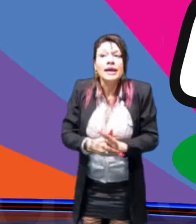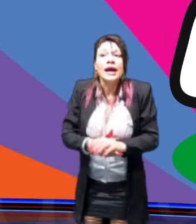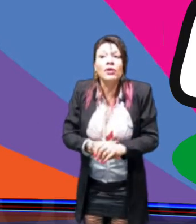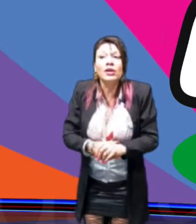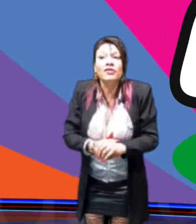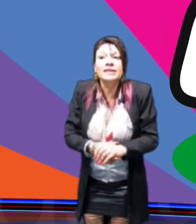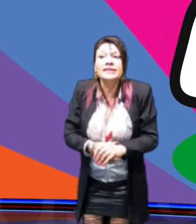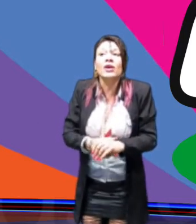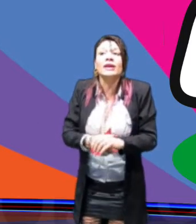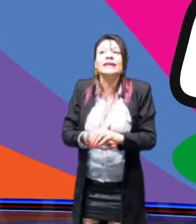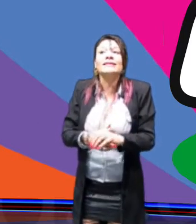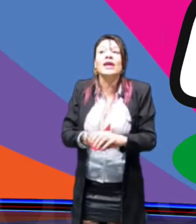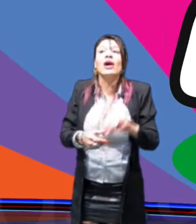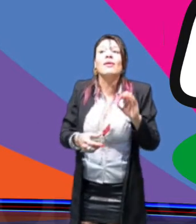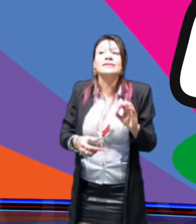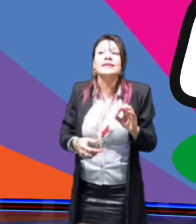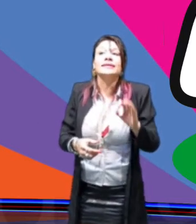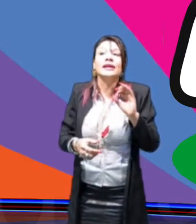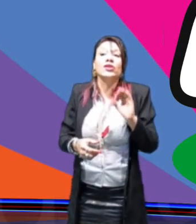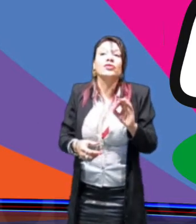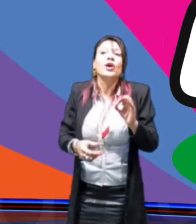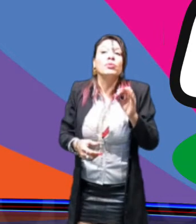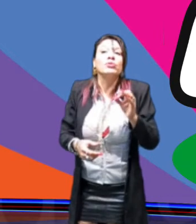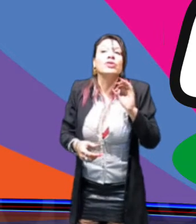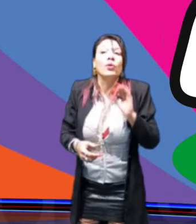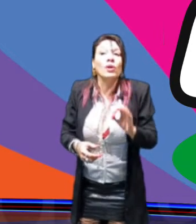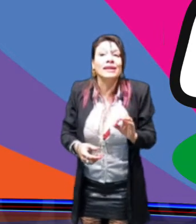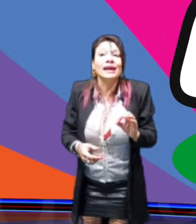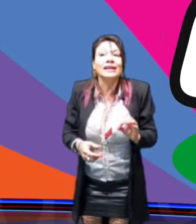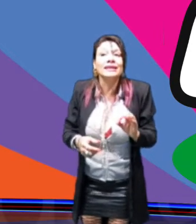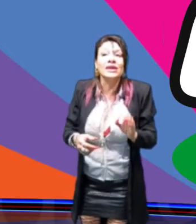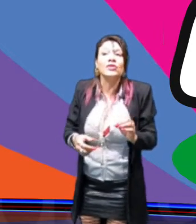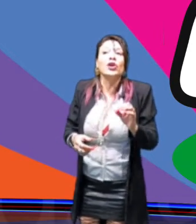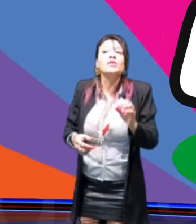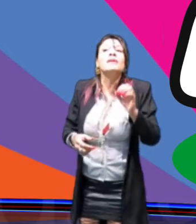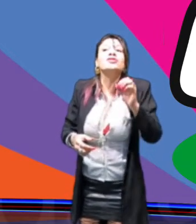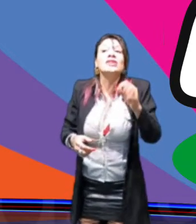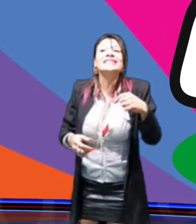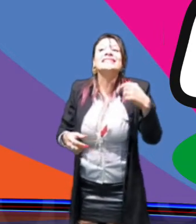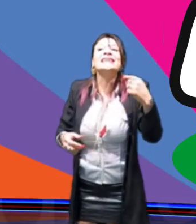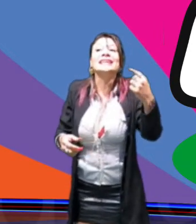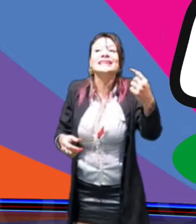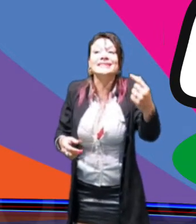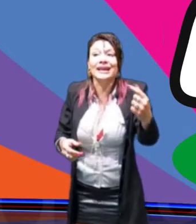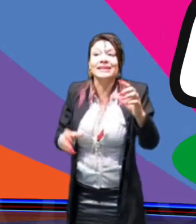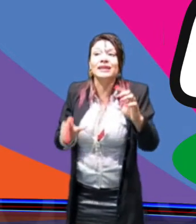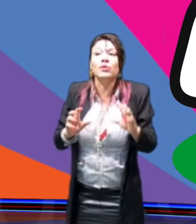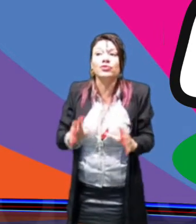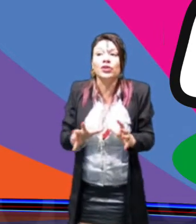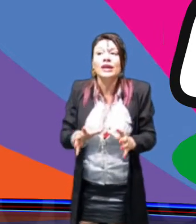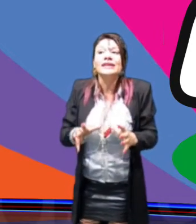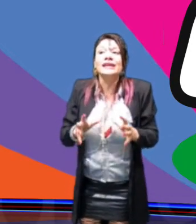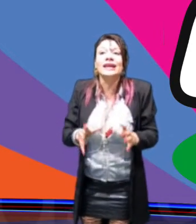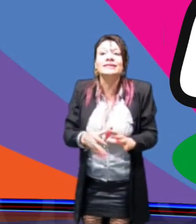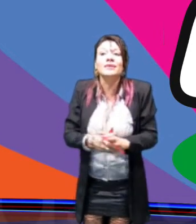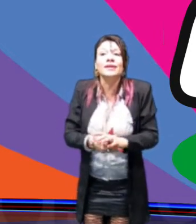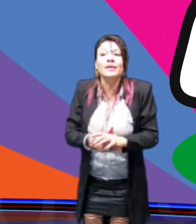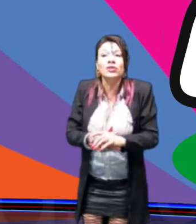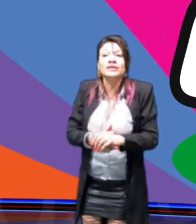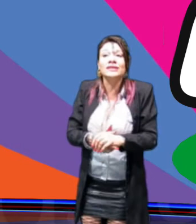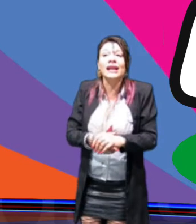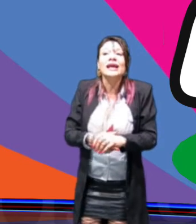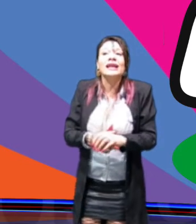aunque los financieros han registrado avances de hasta el 2.50 en días donde los inversores siguen de cerca esta evolución de las reservas del